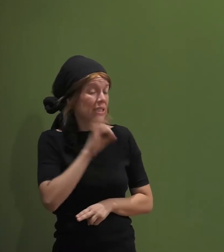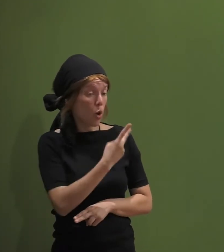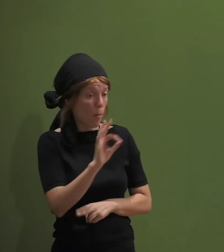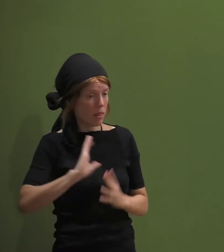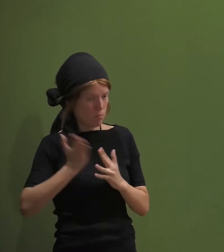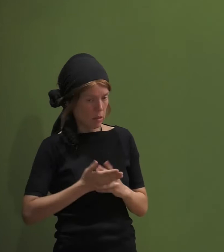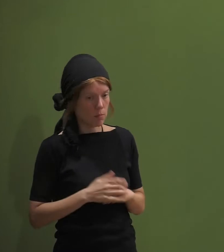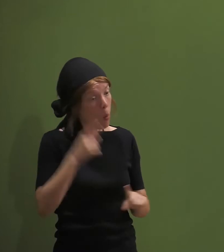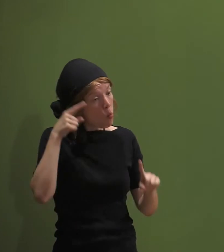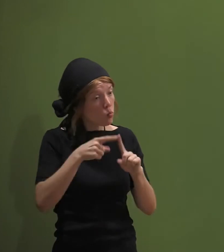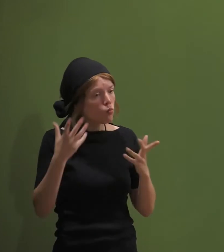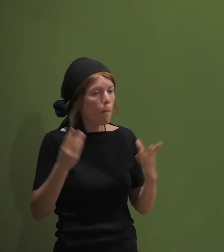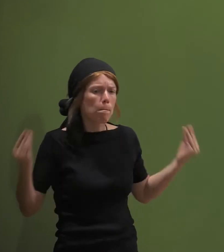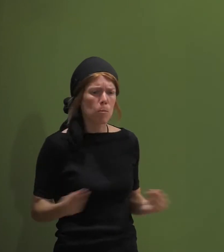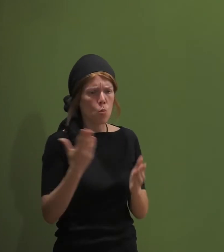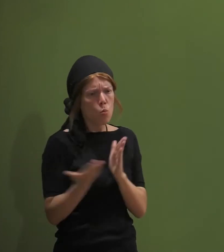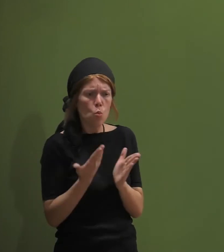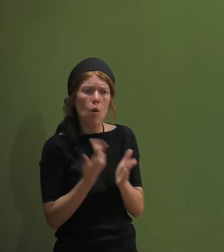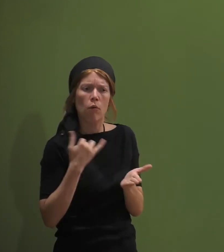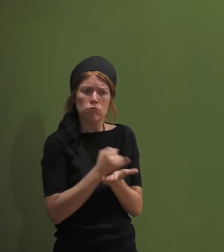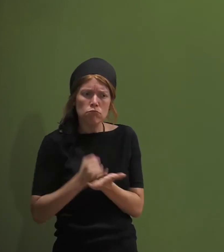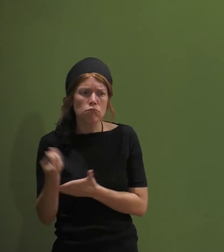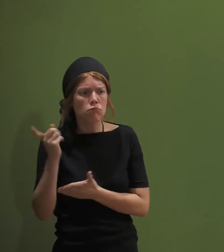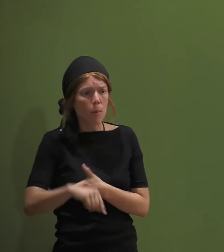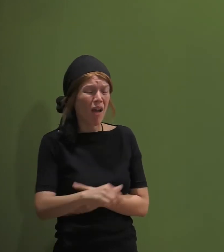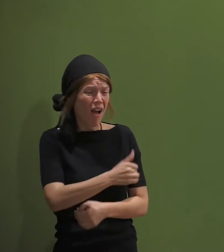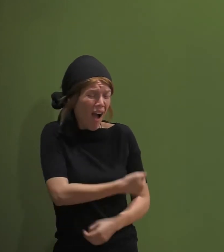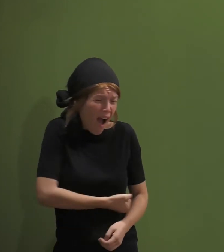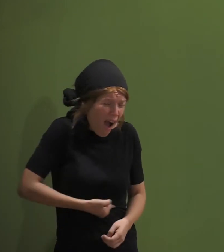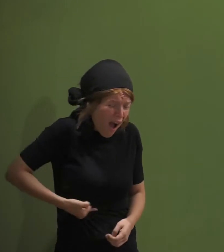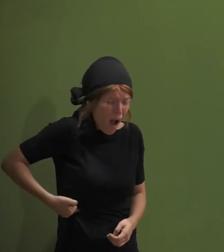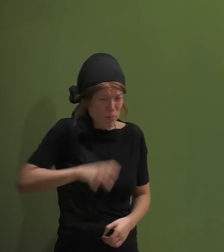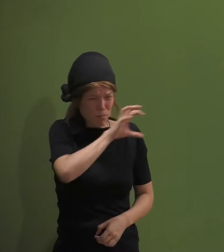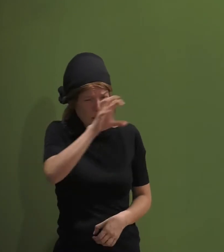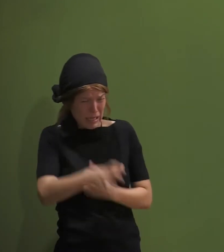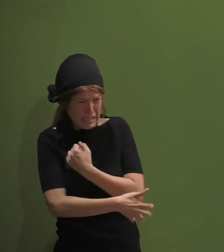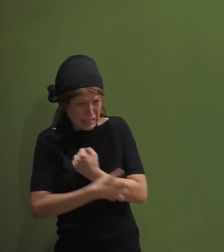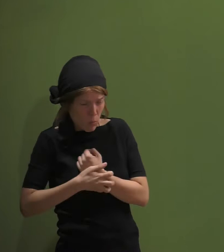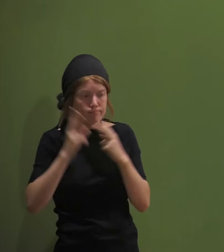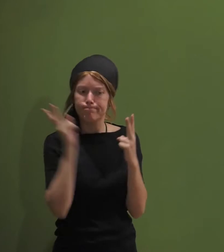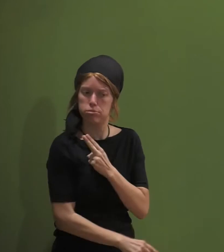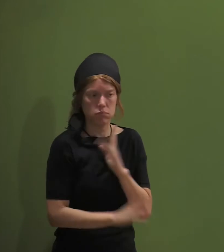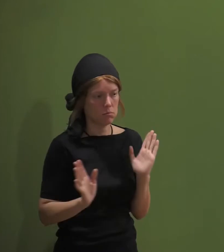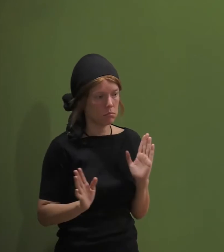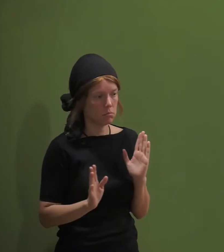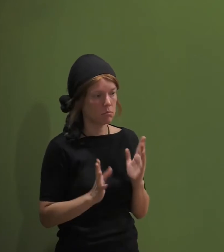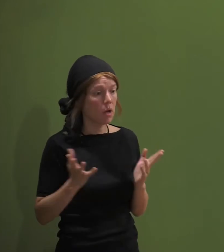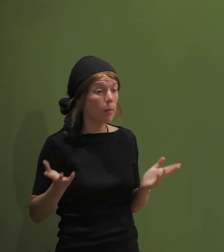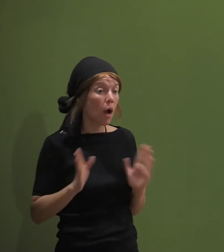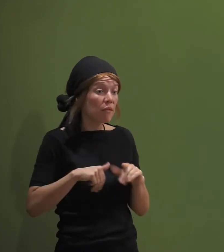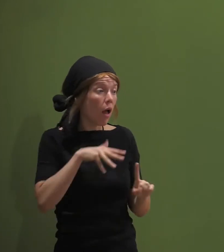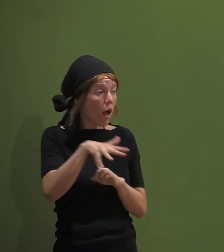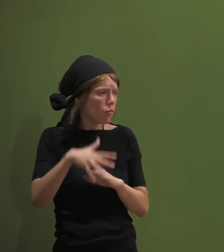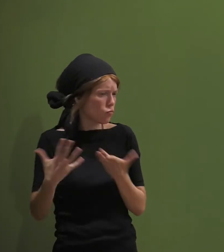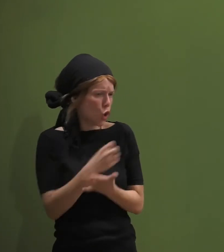XX. Su objetivo fue mejorar la producción agrícola y erradicar el hambre de los países menos desarrollados, aunque influyó en mayor o menor medida